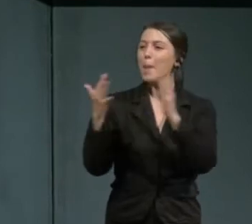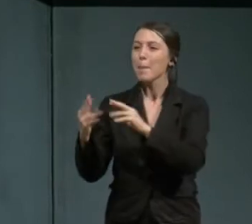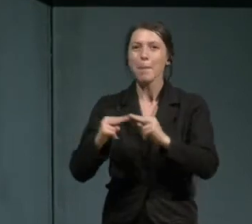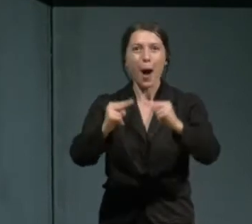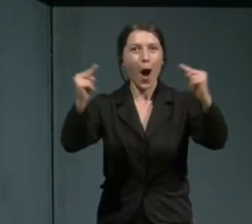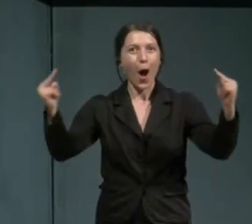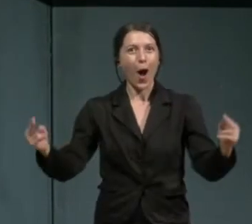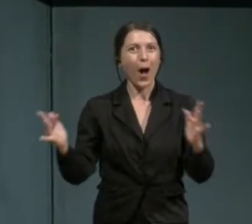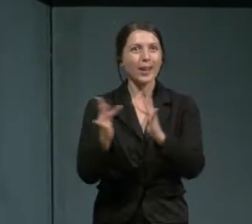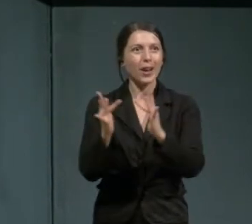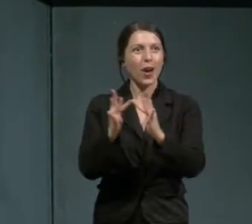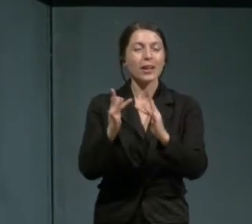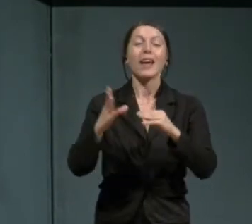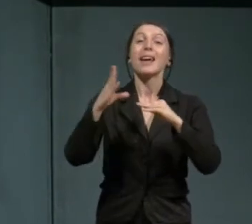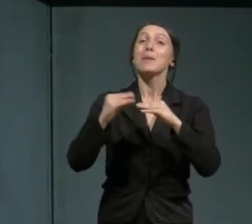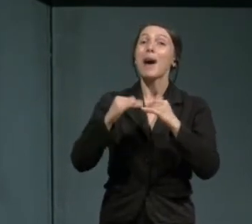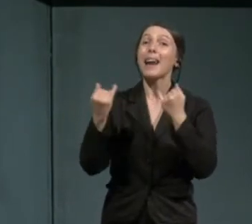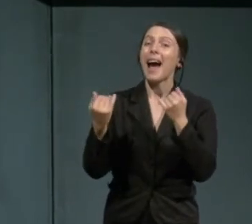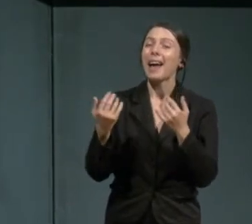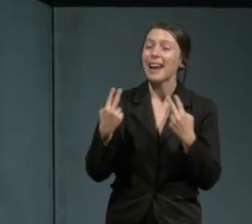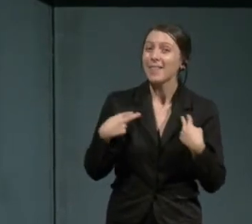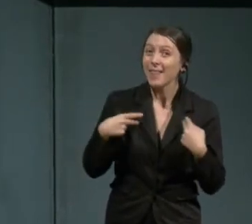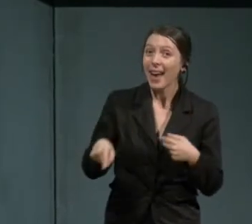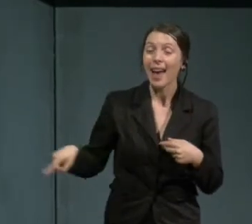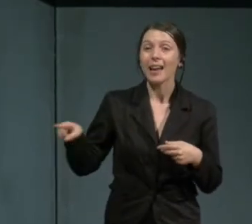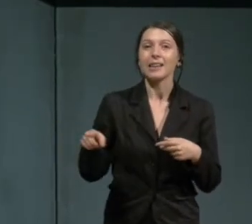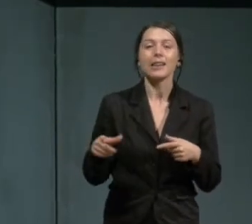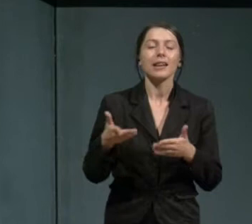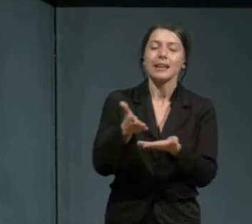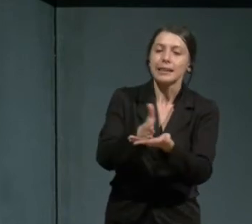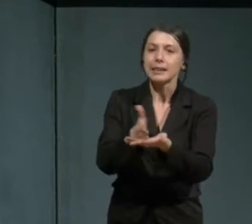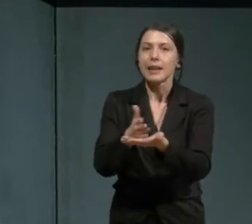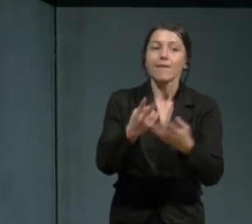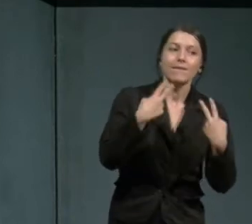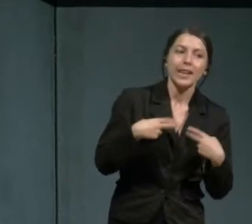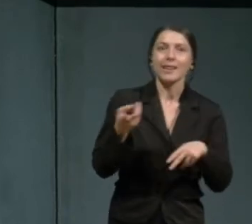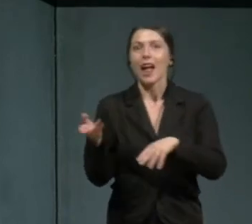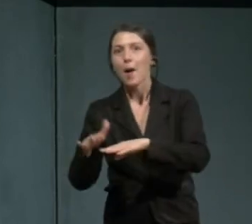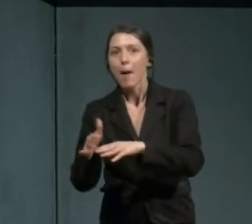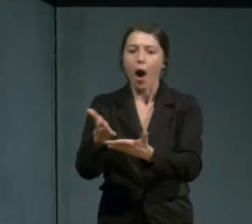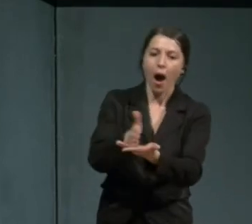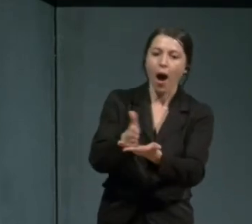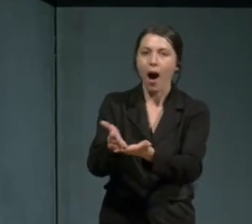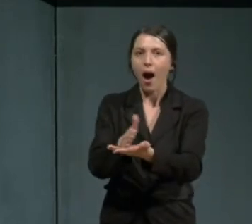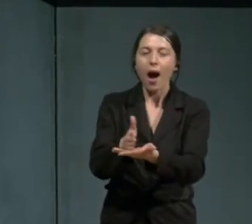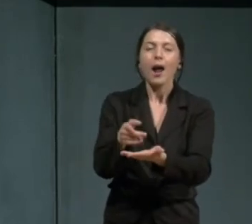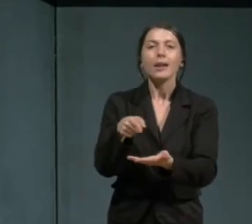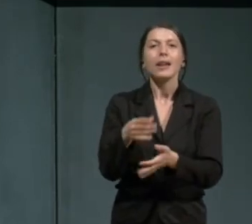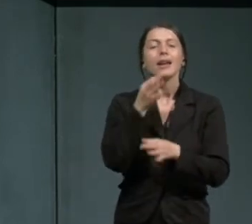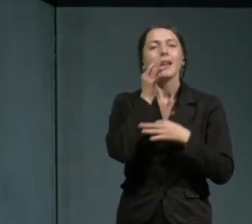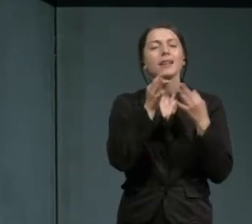in riparare il 20 siamo di continuo alla frontiera tra la vita e la morte e quindi è proprio